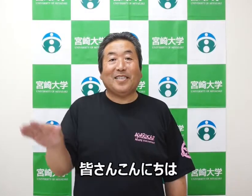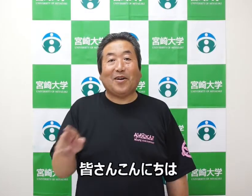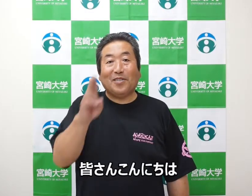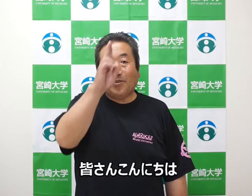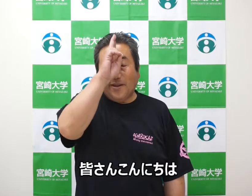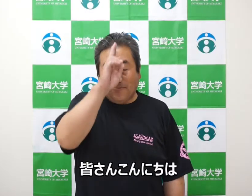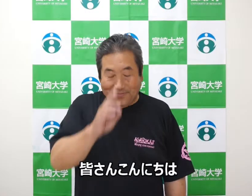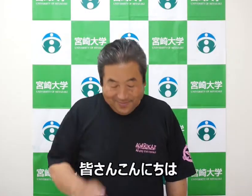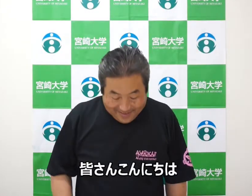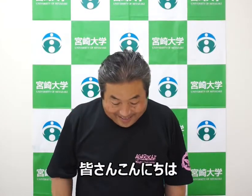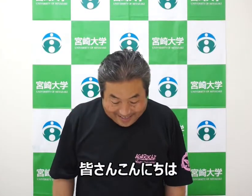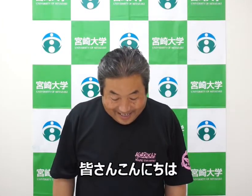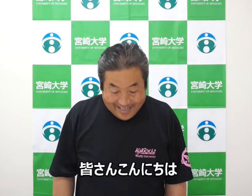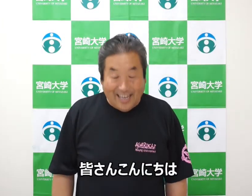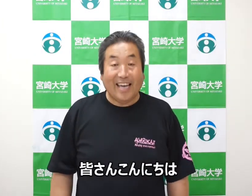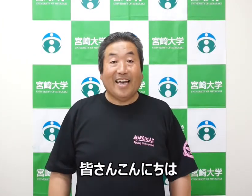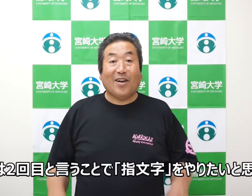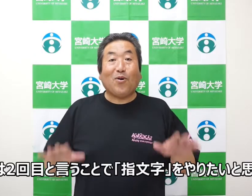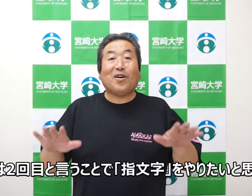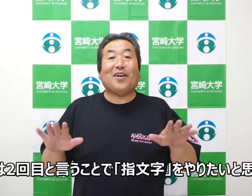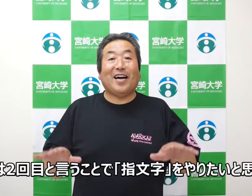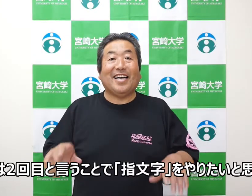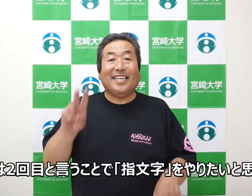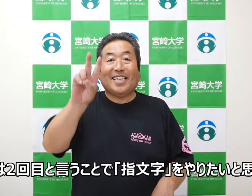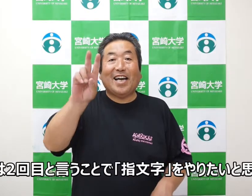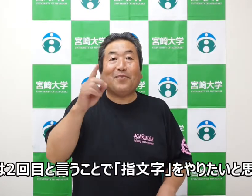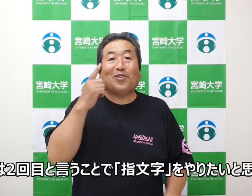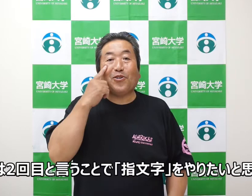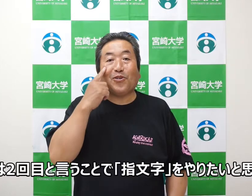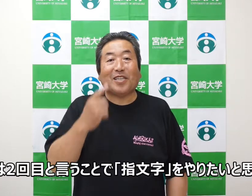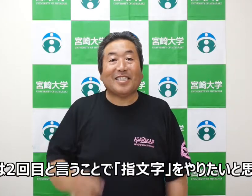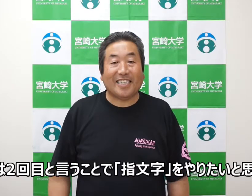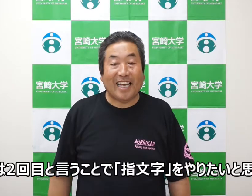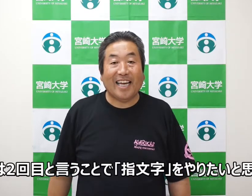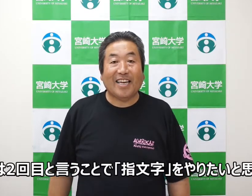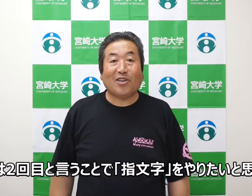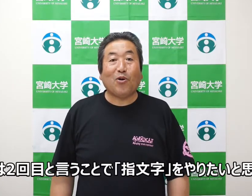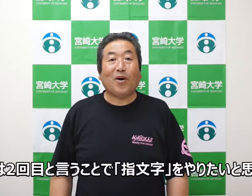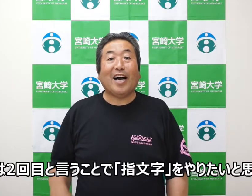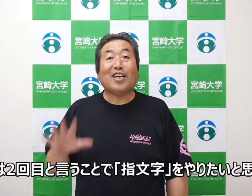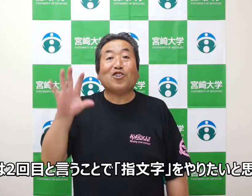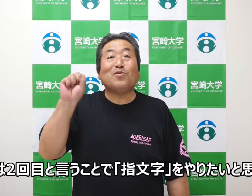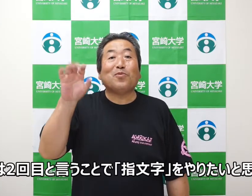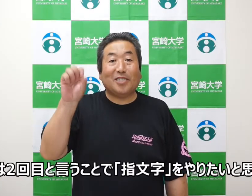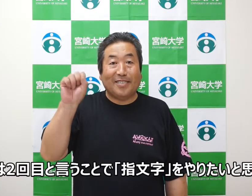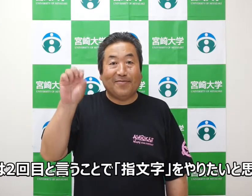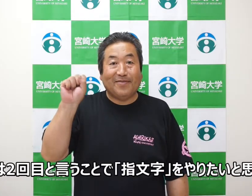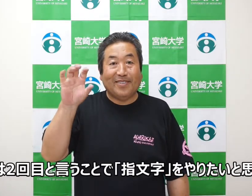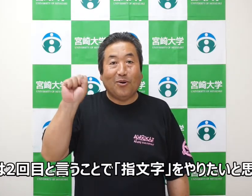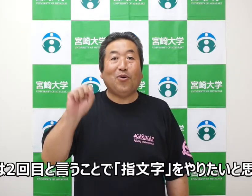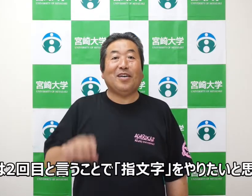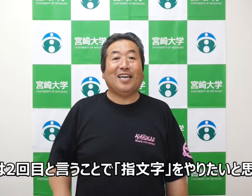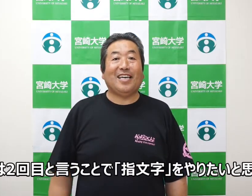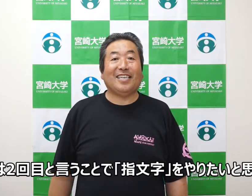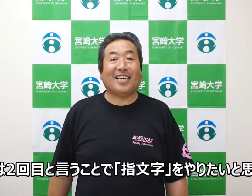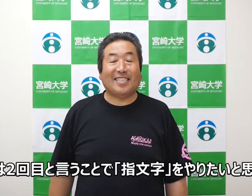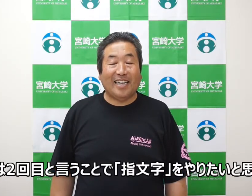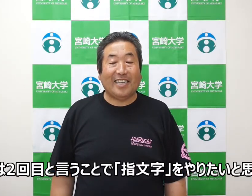皆さんこんにちは。今回は2回目ということでですね、今日は指文字を、やりたいと思います